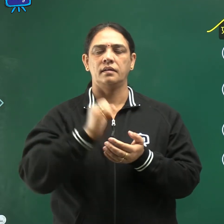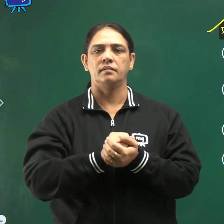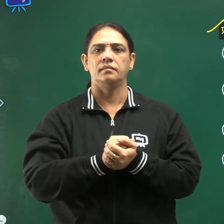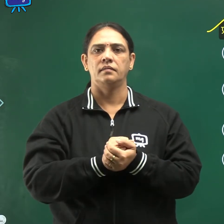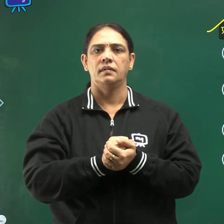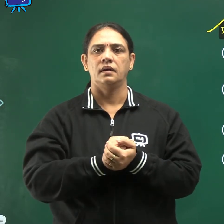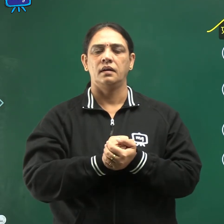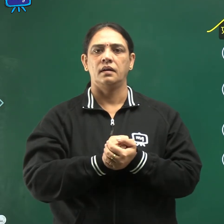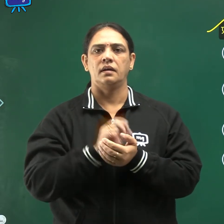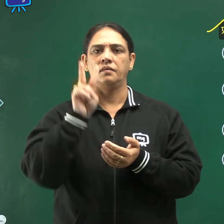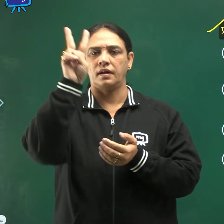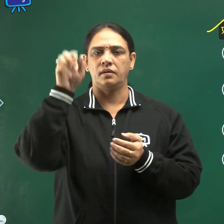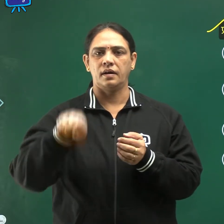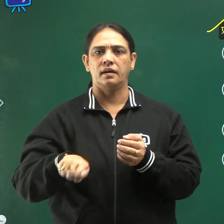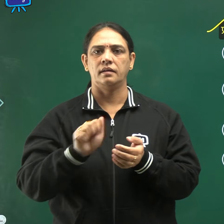का मान है।